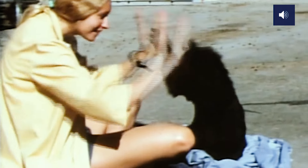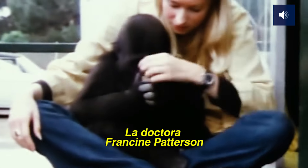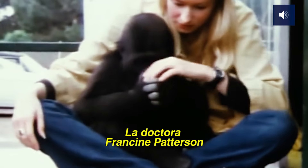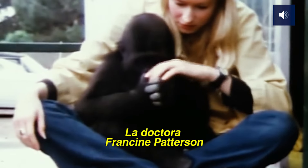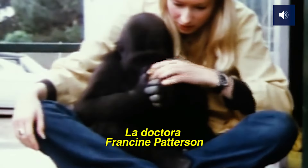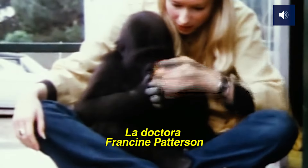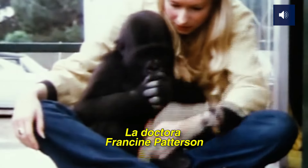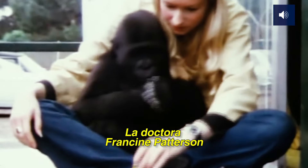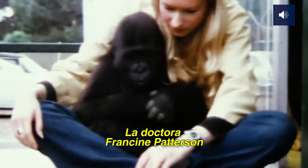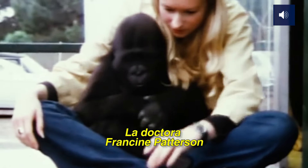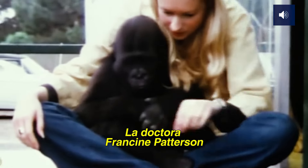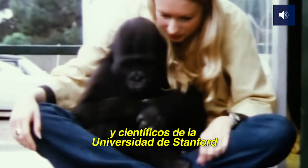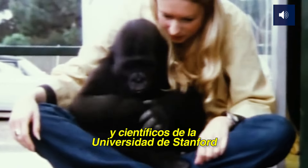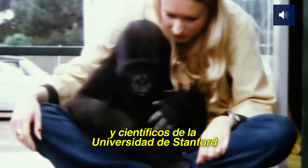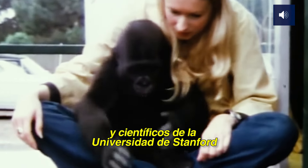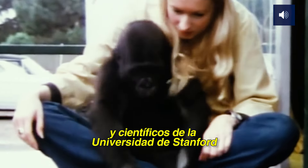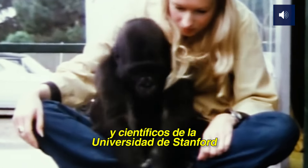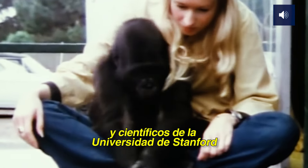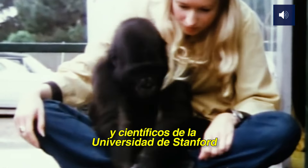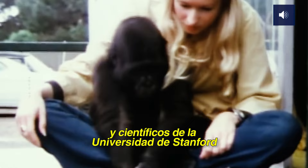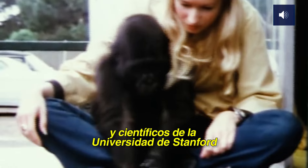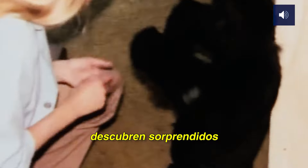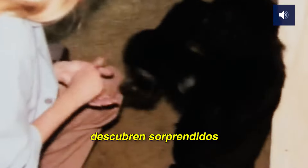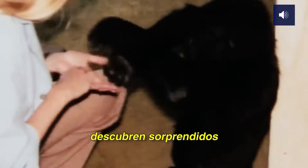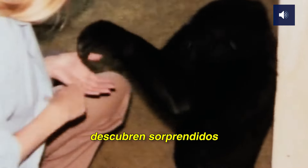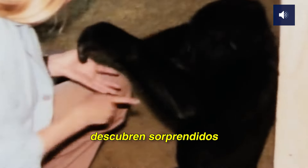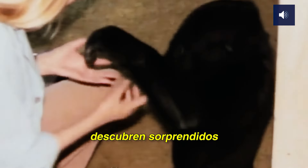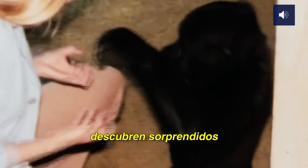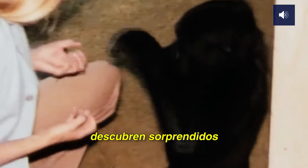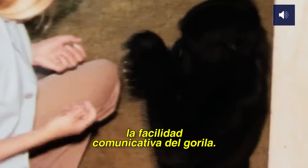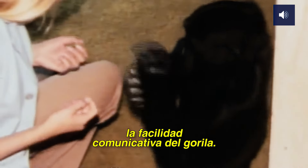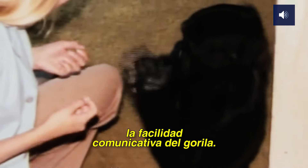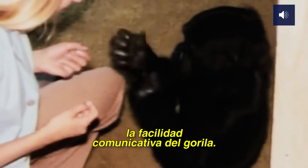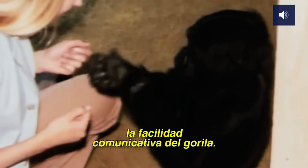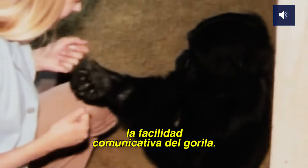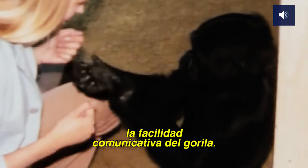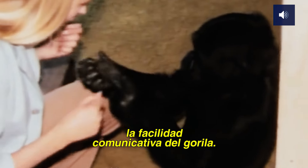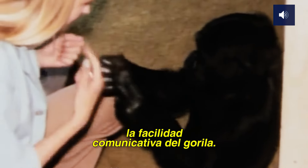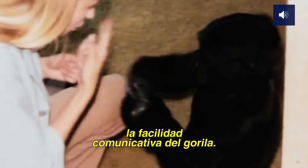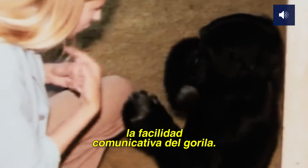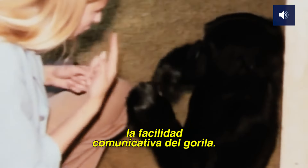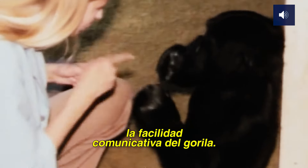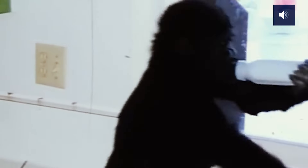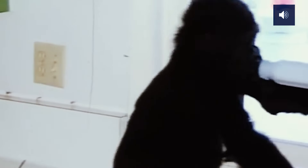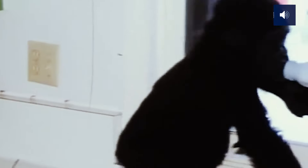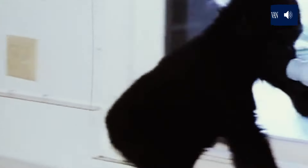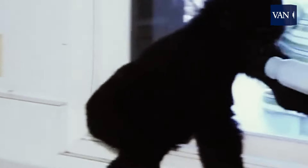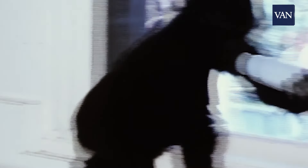La doctora Francine Patterson y científicos de la Universidad de Stanford descubren sorprendidos la facilidad comunicativa del gorila.